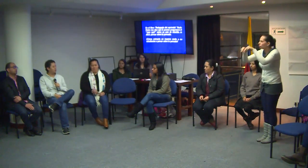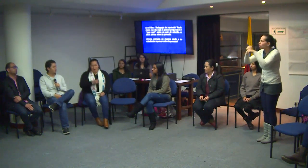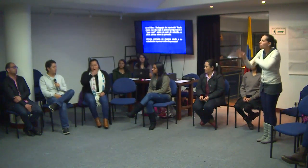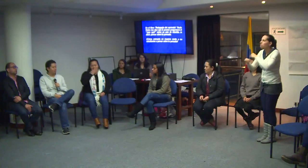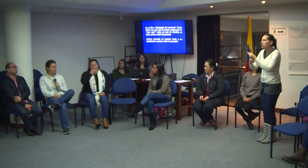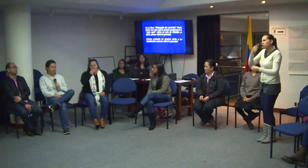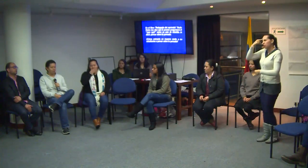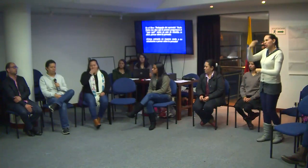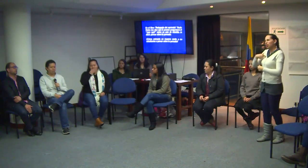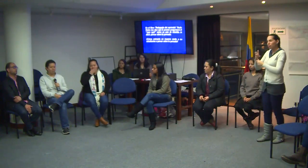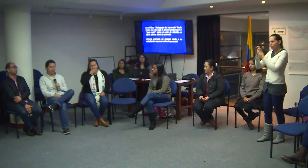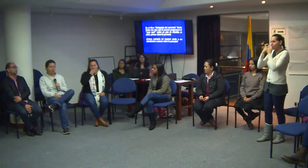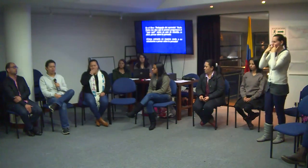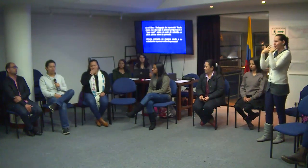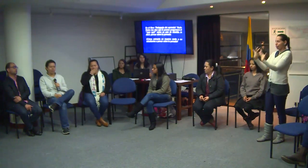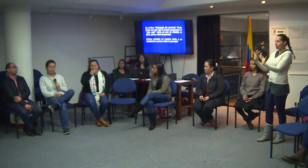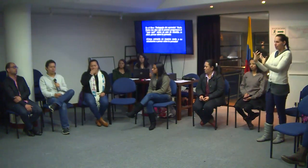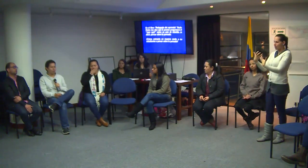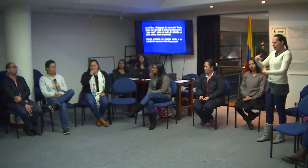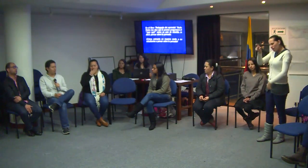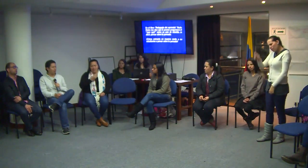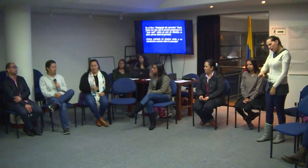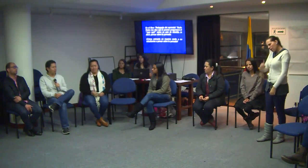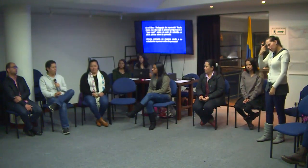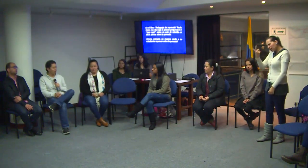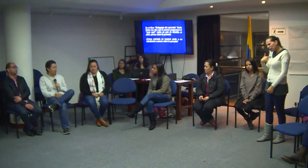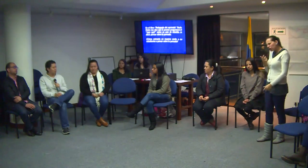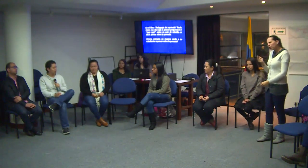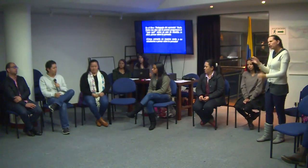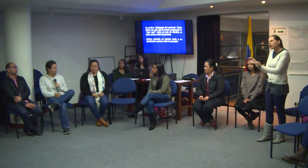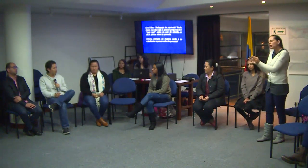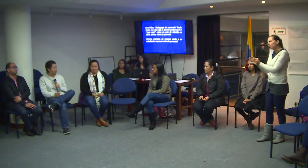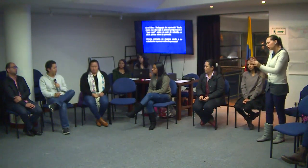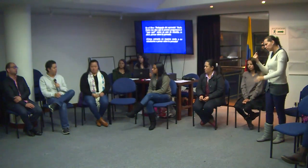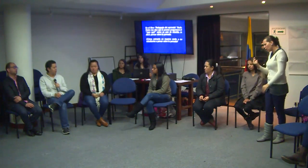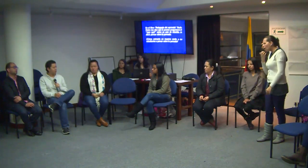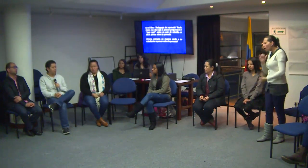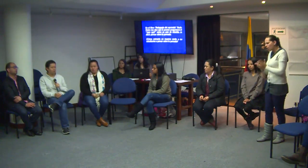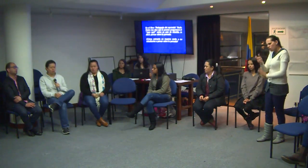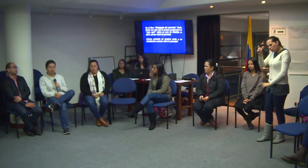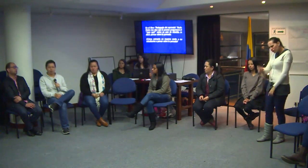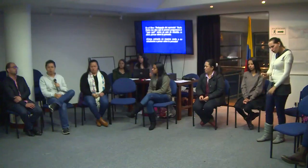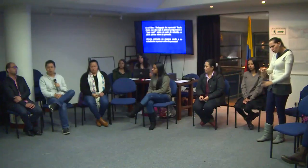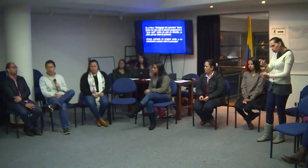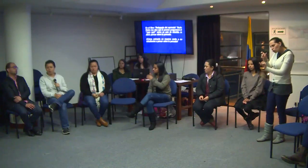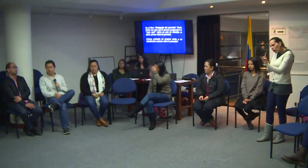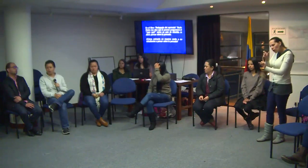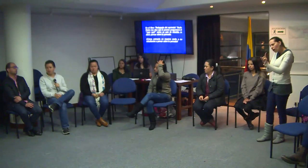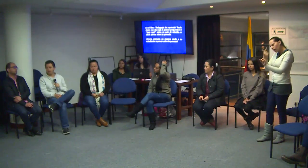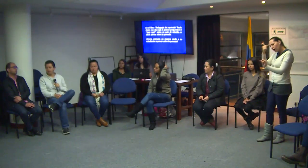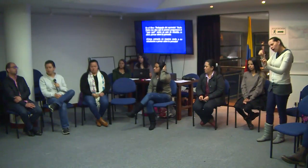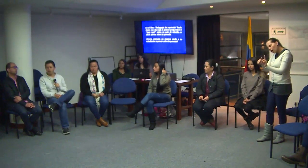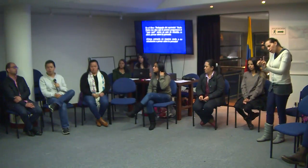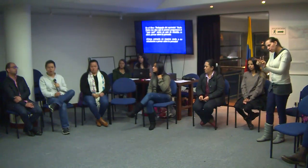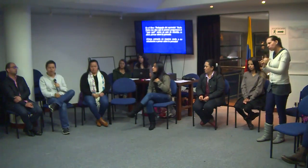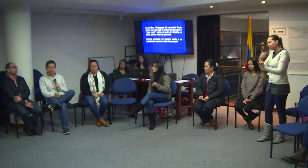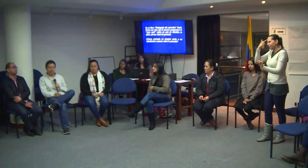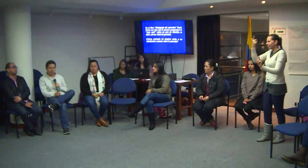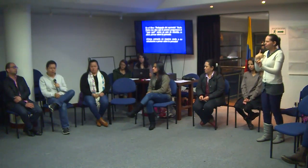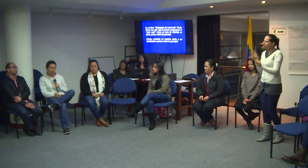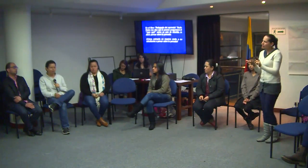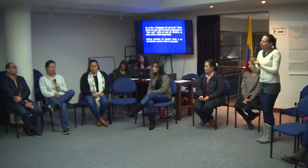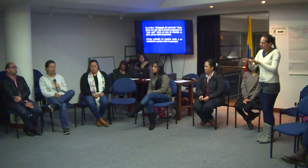macro, pero debe empezar por cosas pequeñas, por cada sujeto, ¿sí? Yo creo que la labor del maestro con